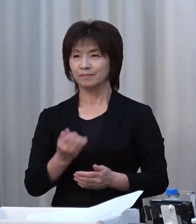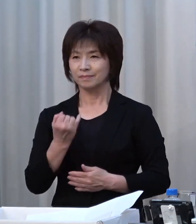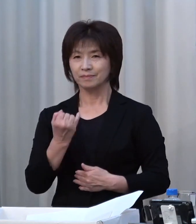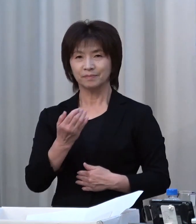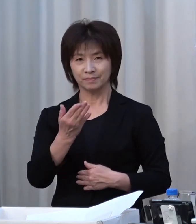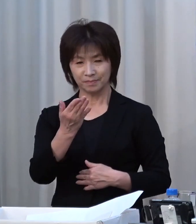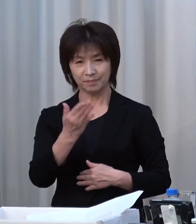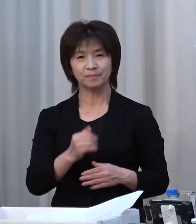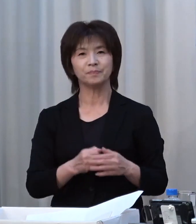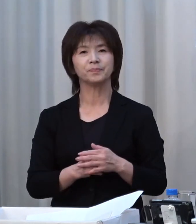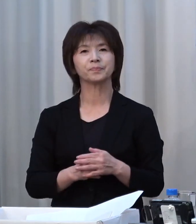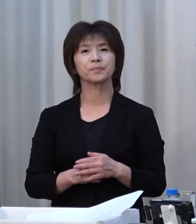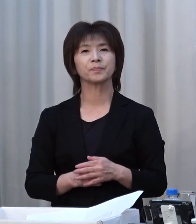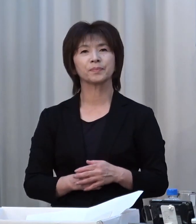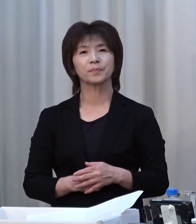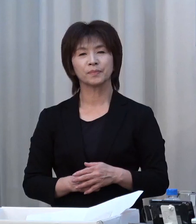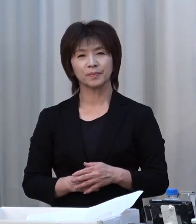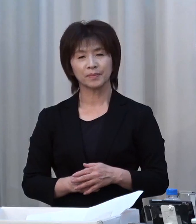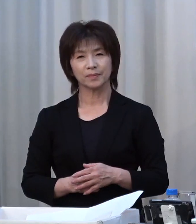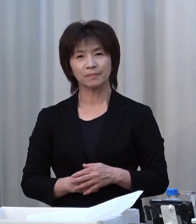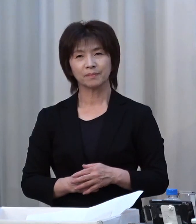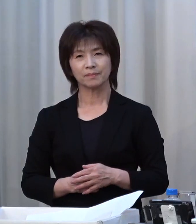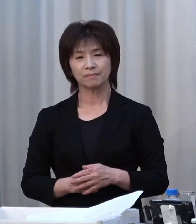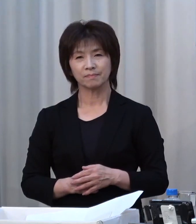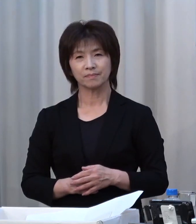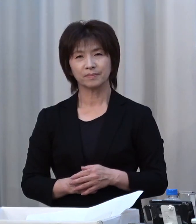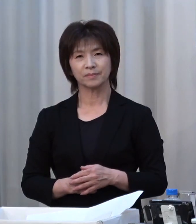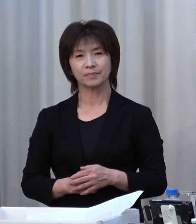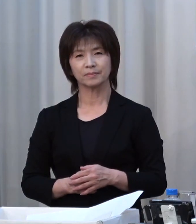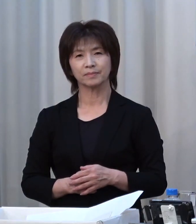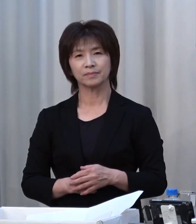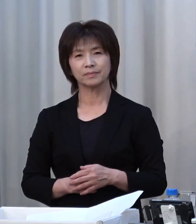はい、はい、よろしくお願いします。